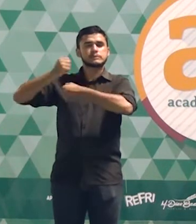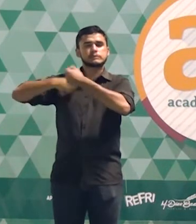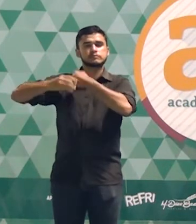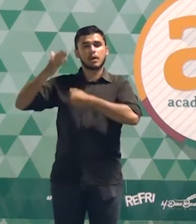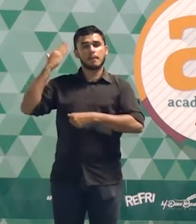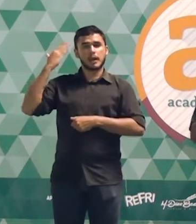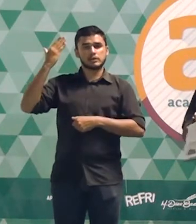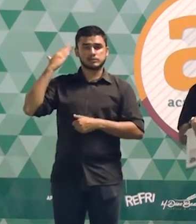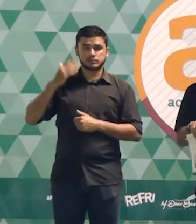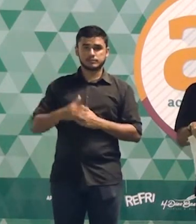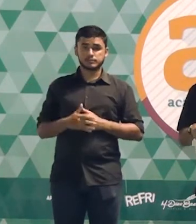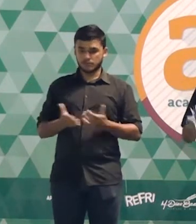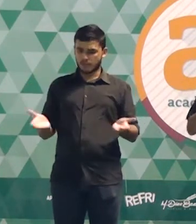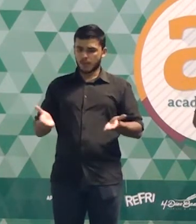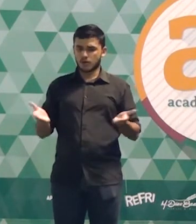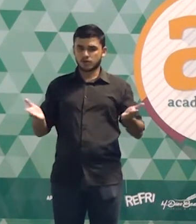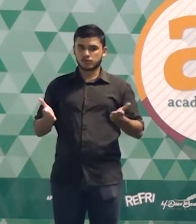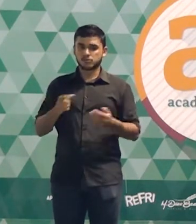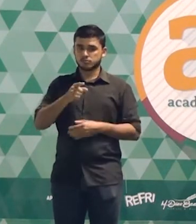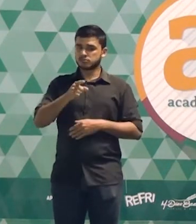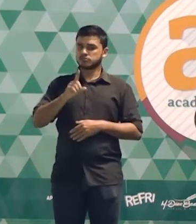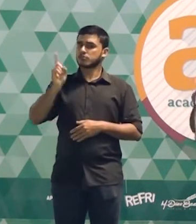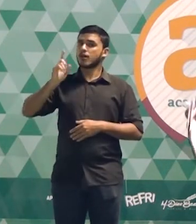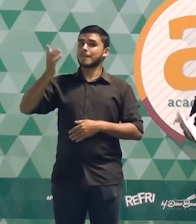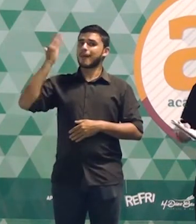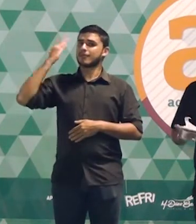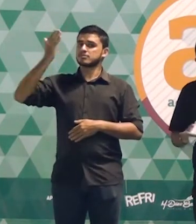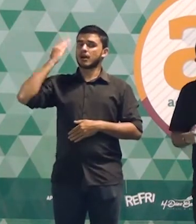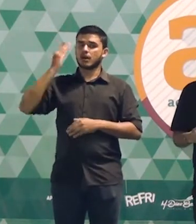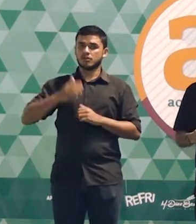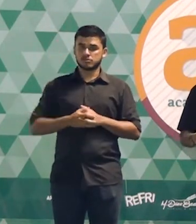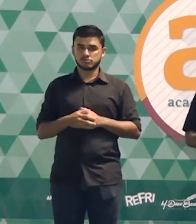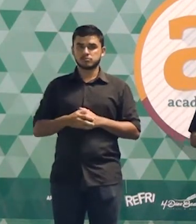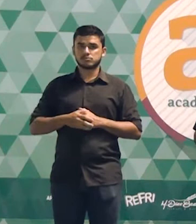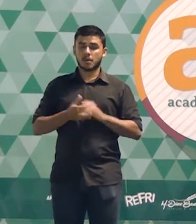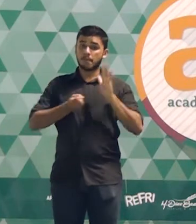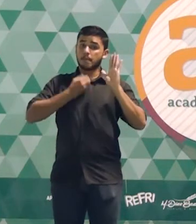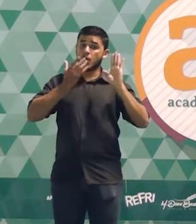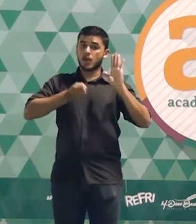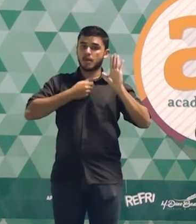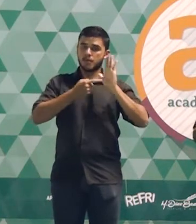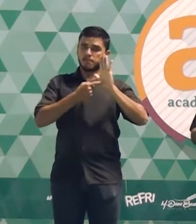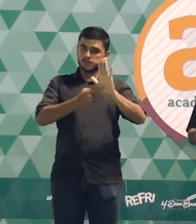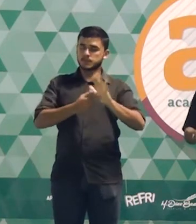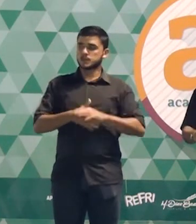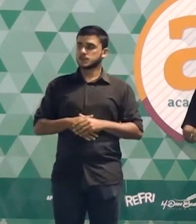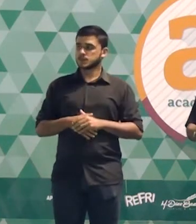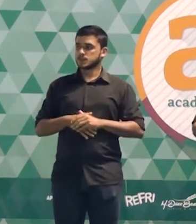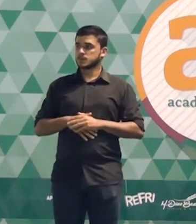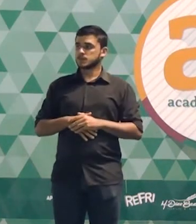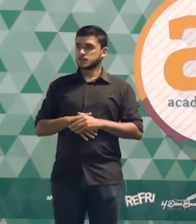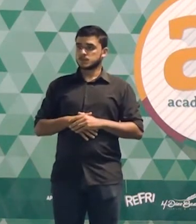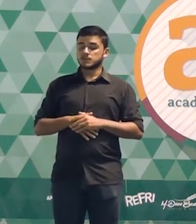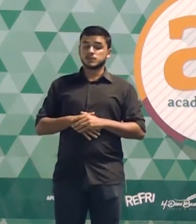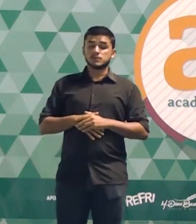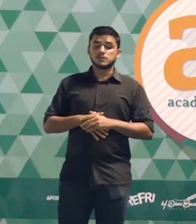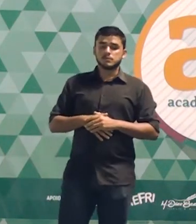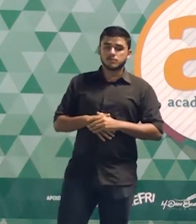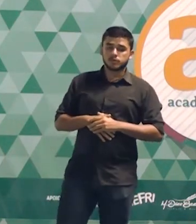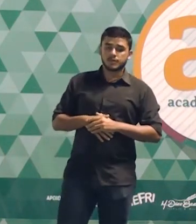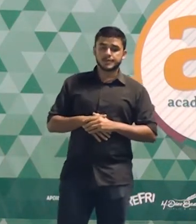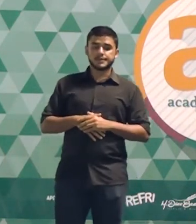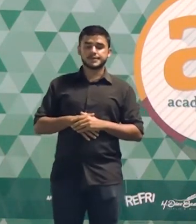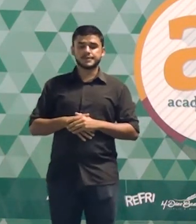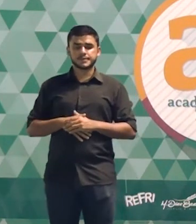época. Não de agora, porque esse poema é antigo, mas de uma determinada época. Vamos lá. Um texto